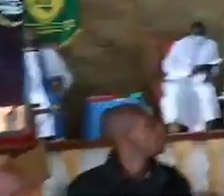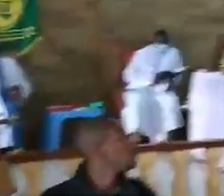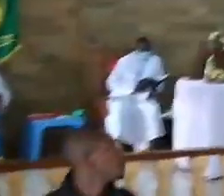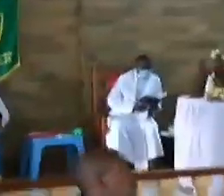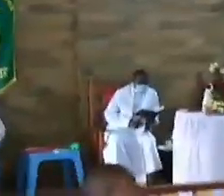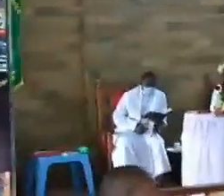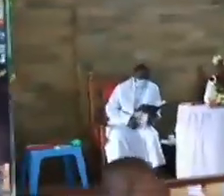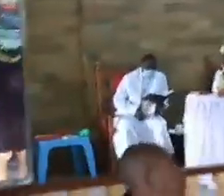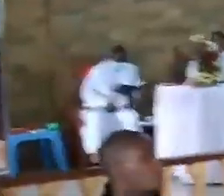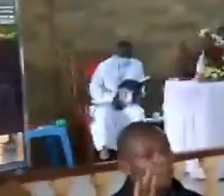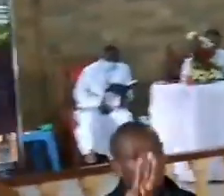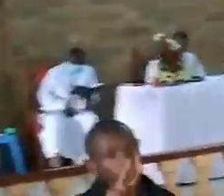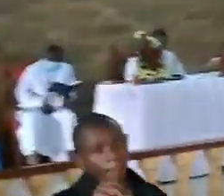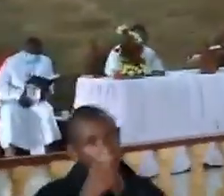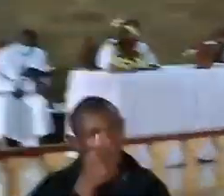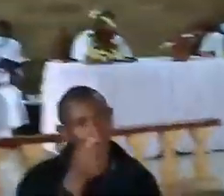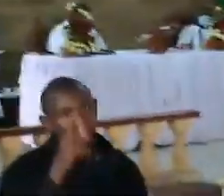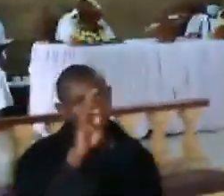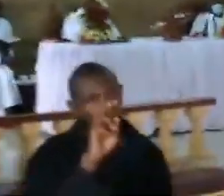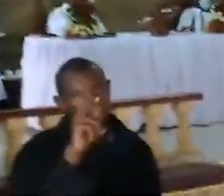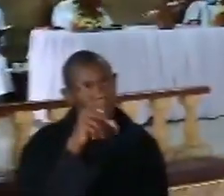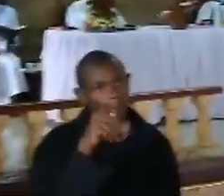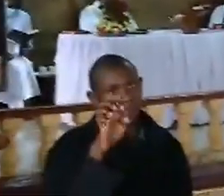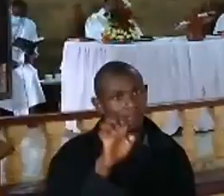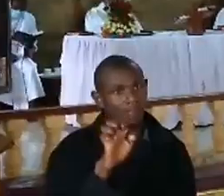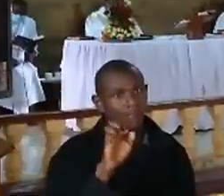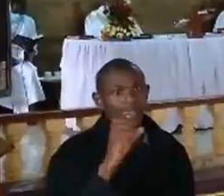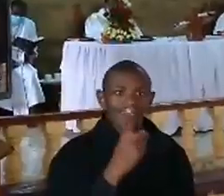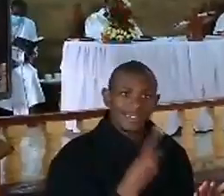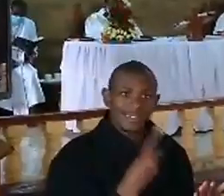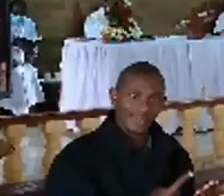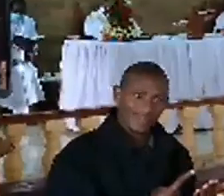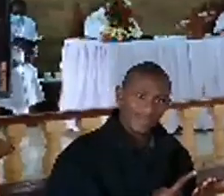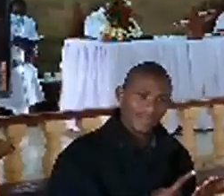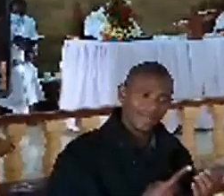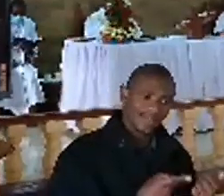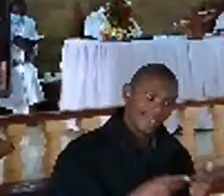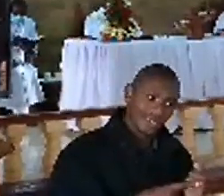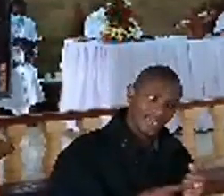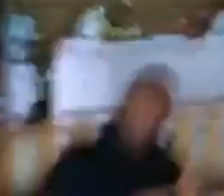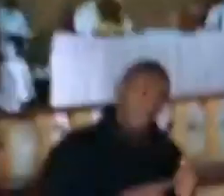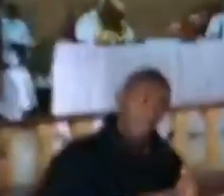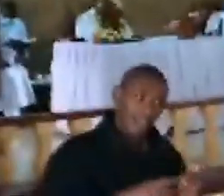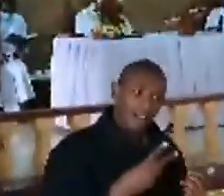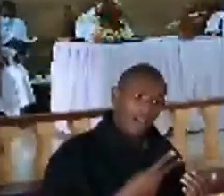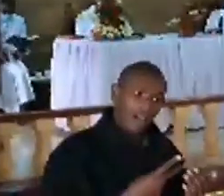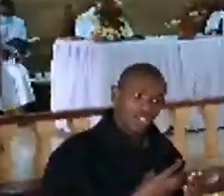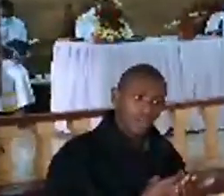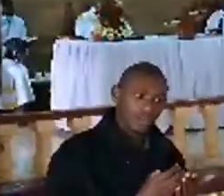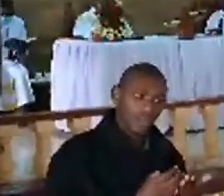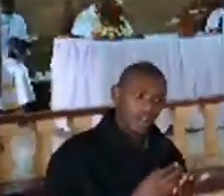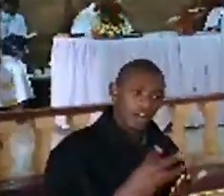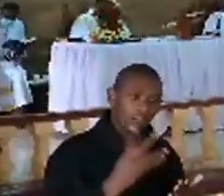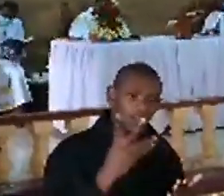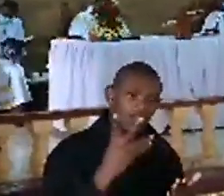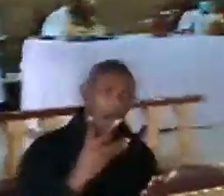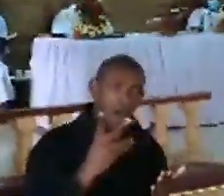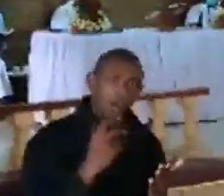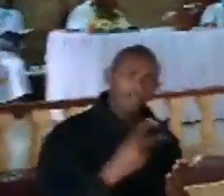Mariko ithathatu kuma 45 nginya